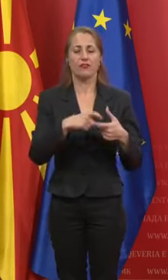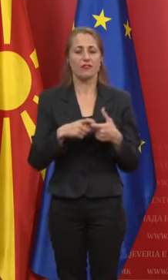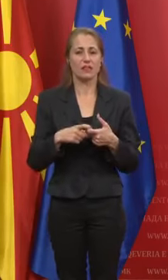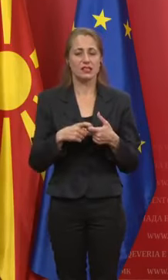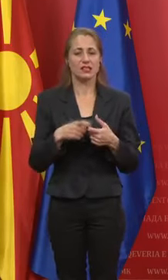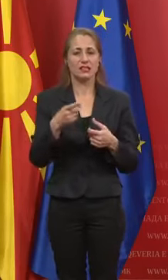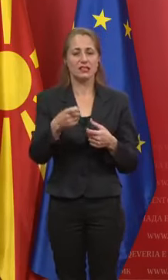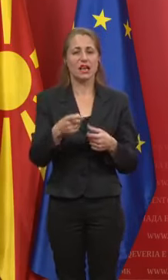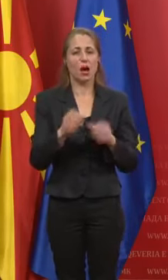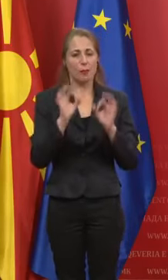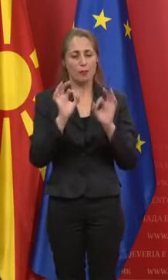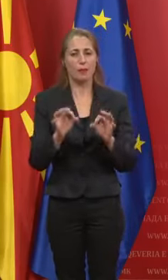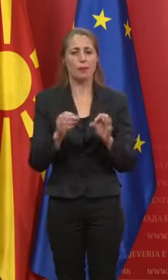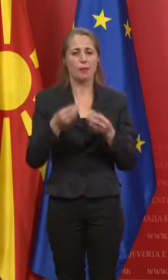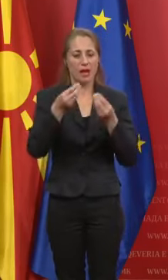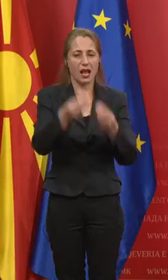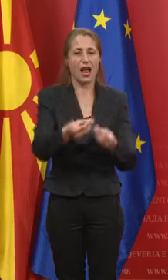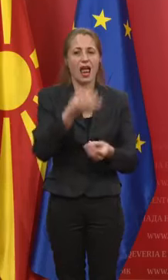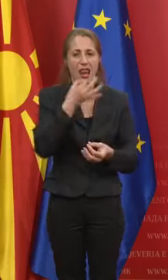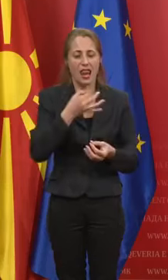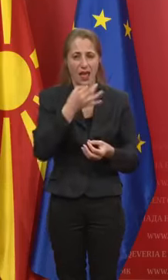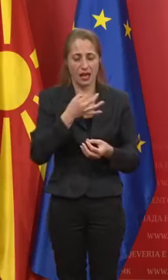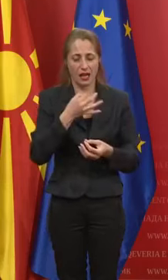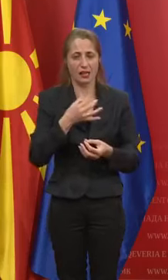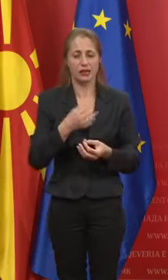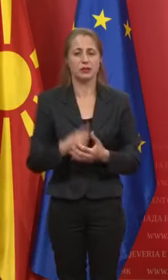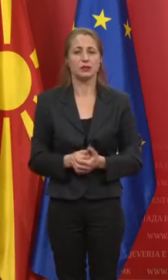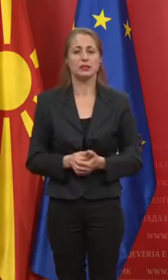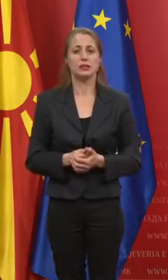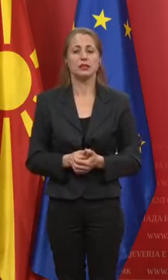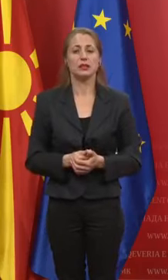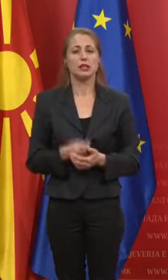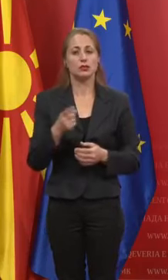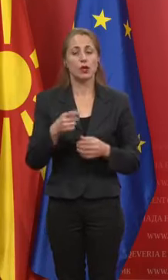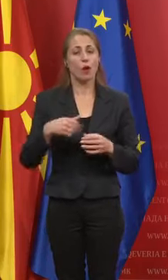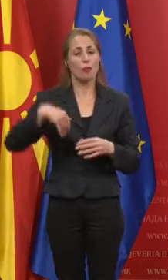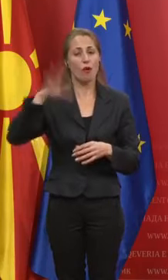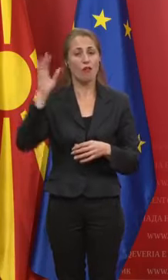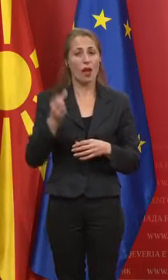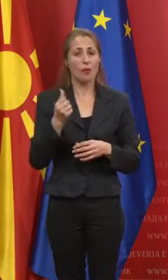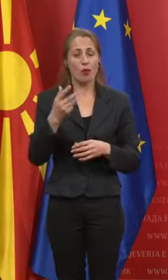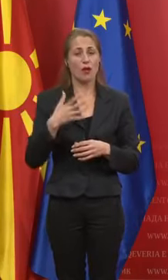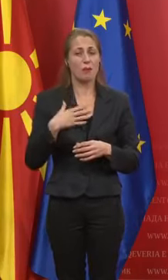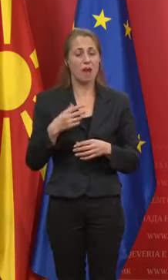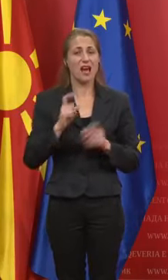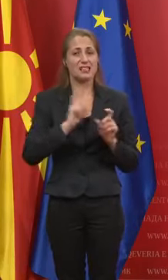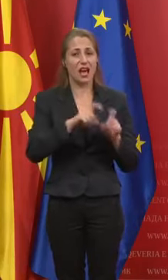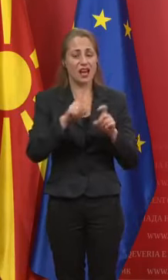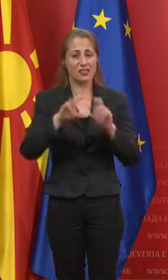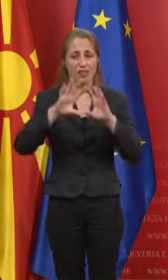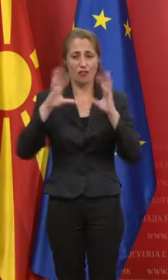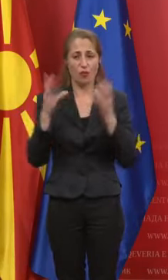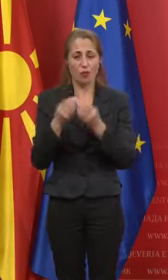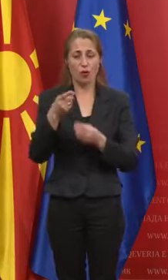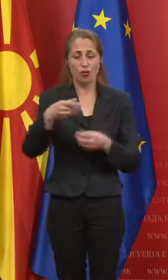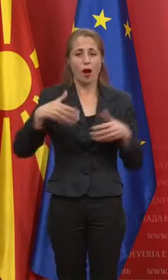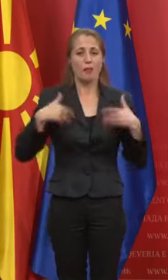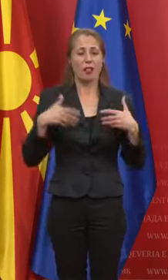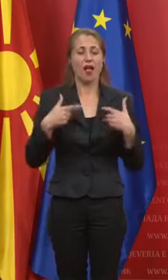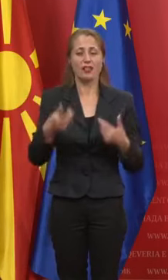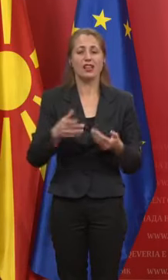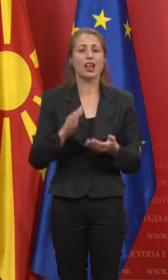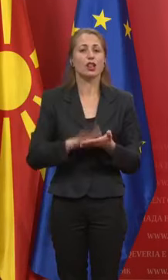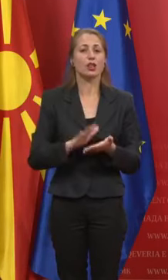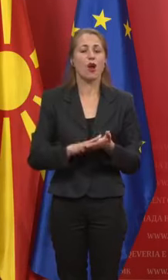индикација и соодветно примање на терапија. Меѓутоа, тоа што има поголем број на заразени вкупно, од тие млади е доказ дека